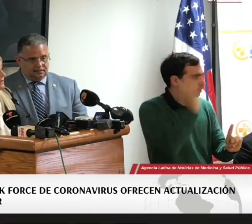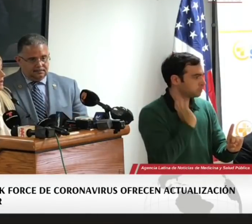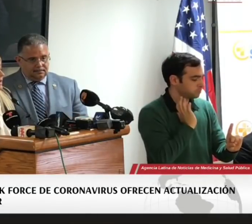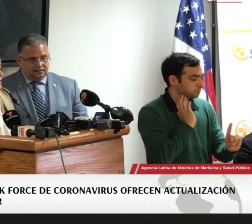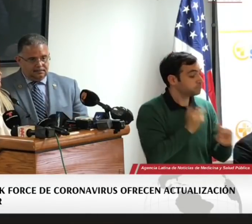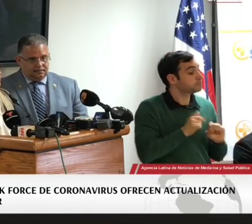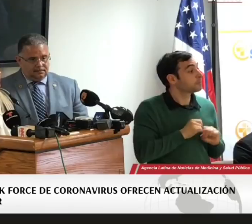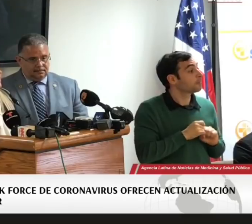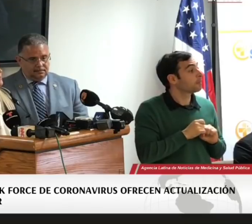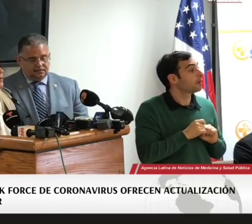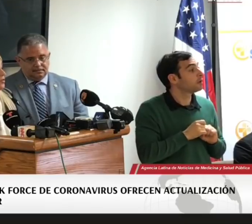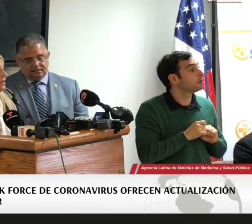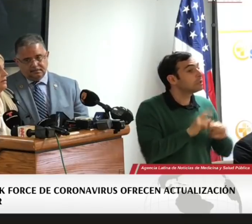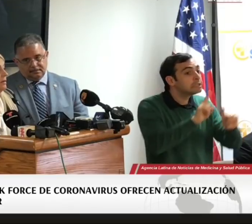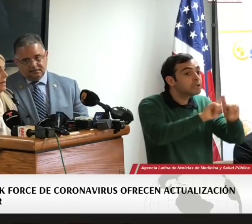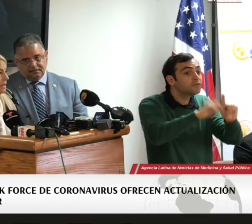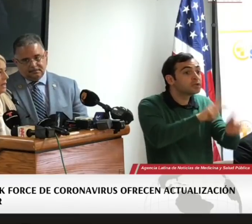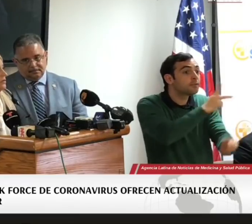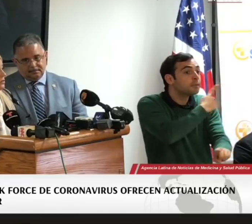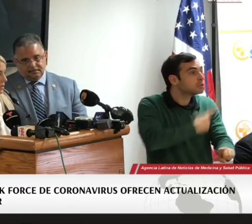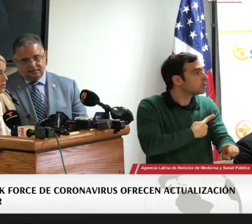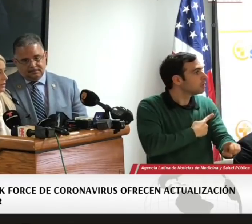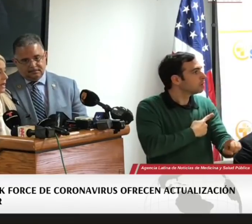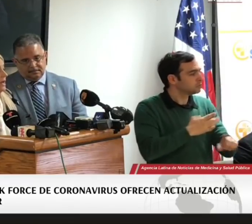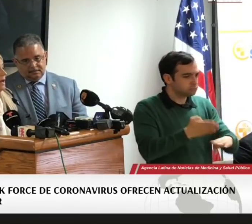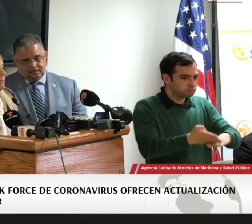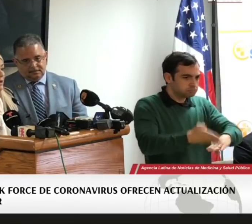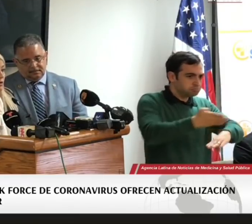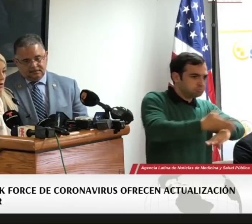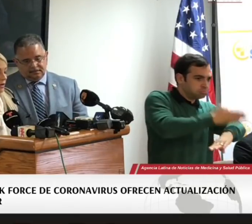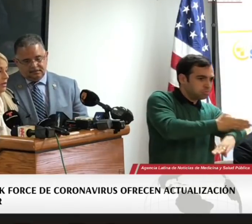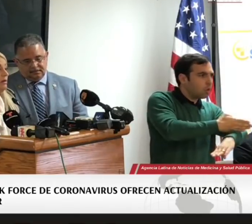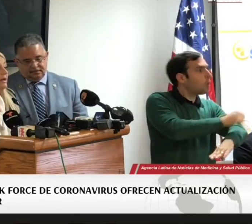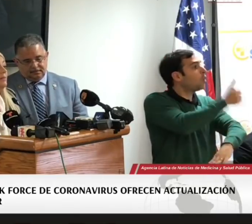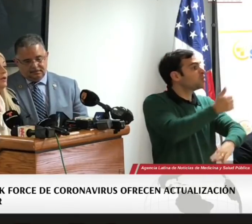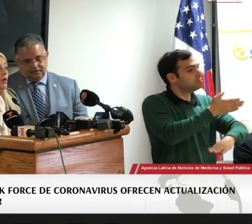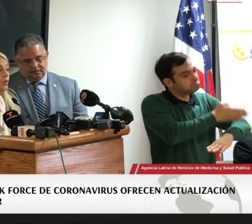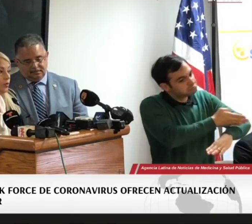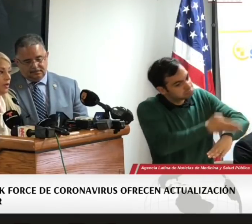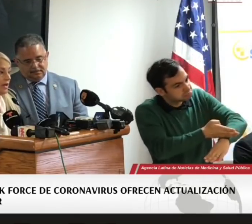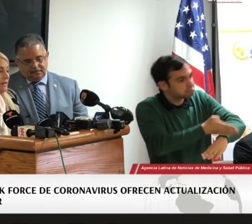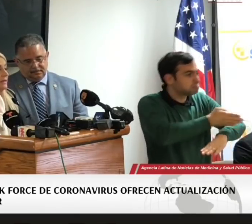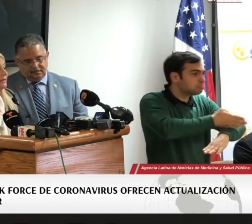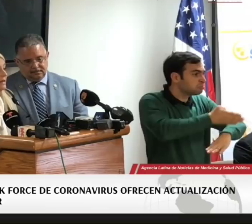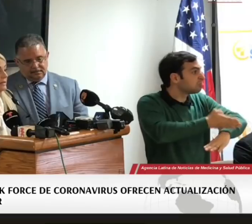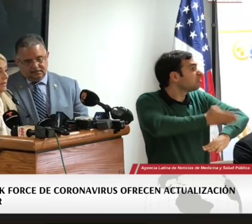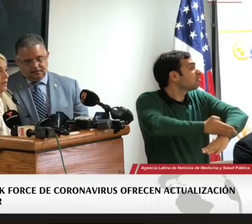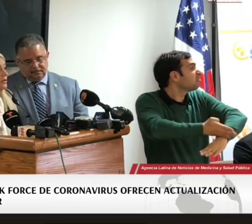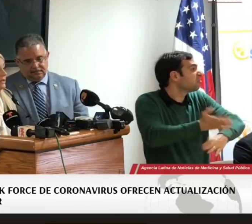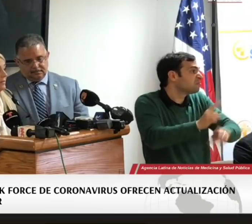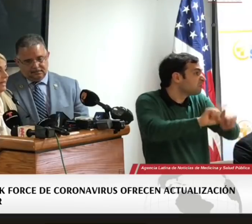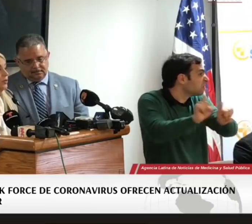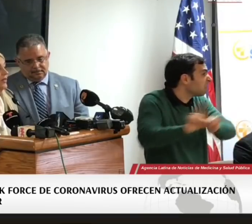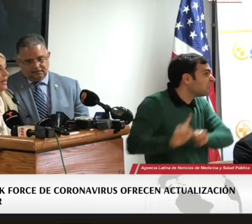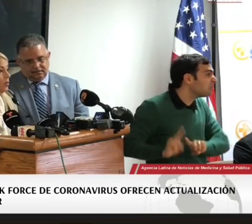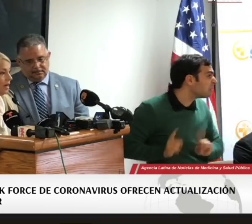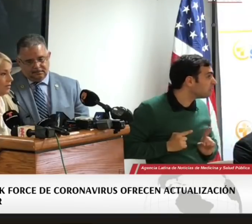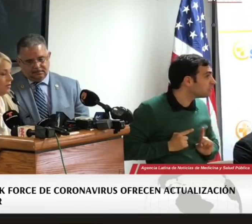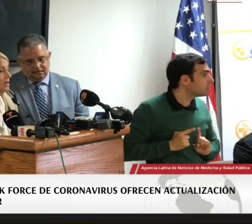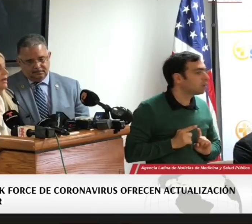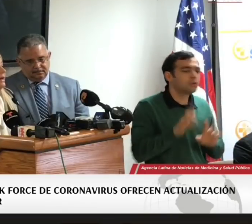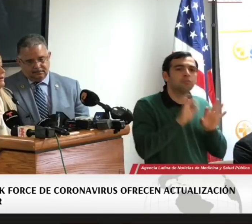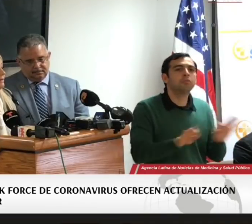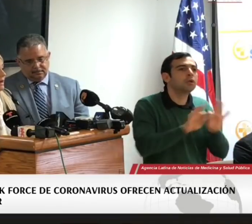pacientes que responden de una manera y otros de otra, pero lo que no debe haber la menor duda es que está recibiendo el tratamiento